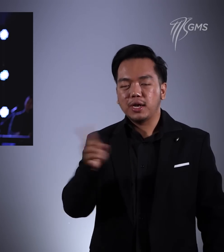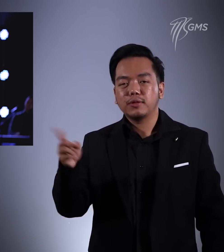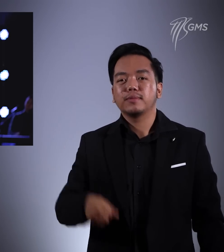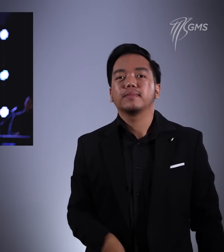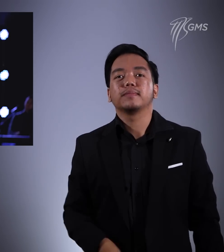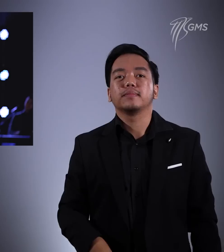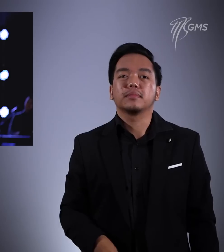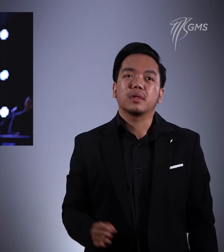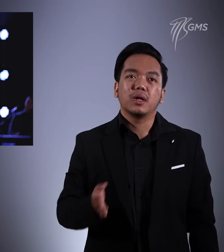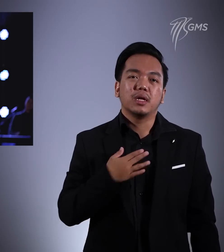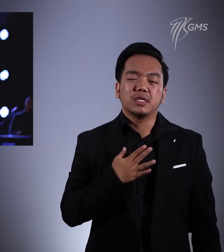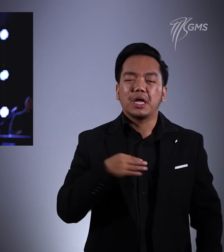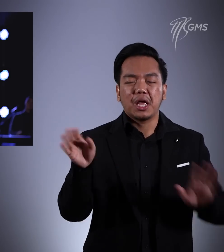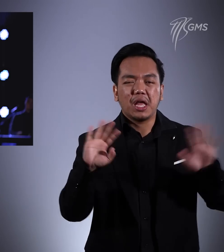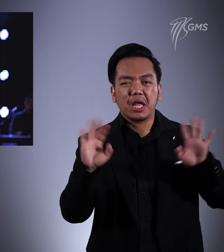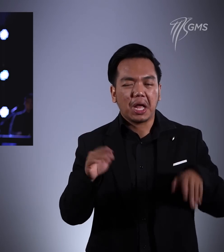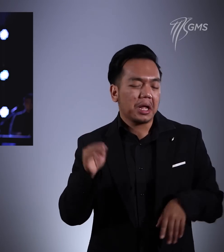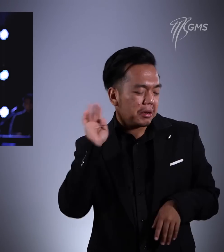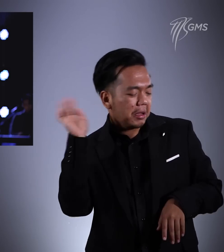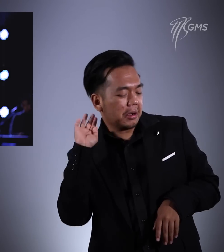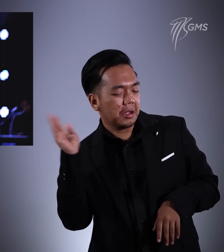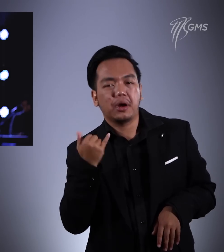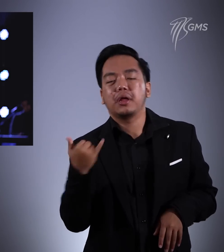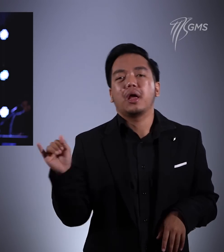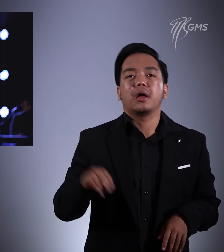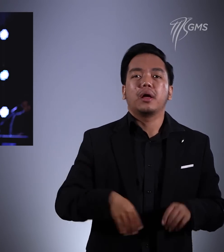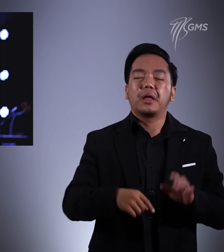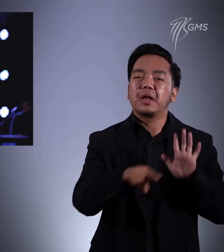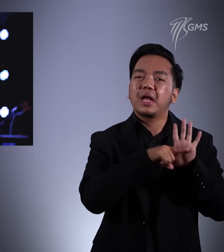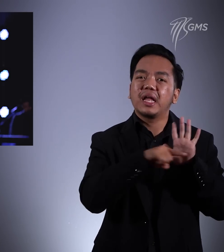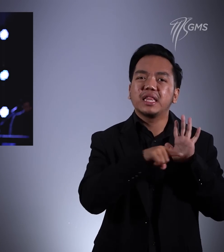Yang hoax-hoax gitu, nggak usah didengar. Yang negatif-negatif, hati-hati.